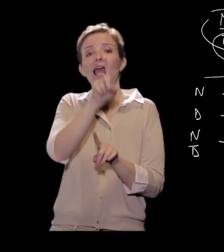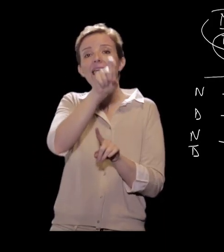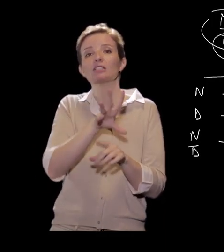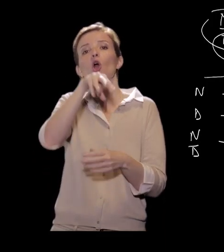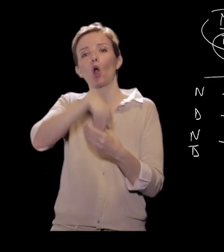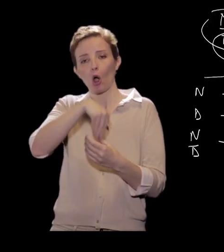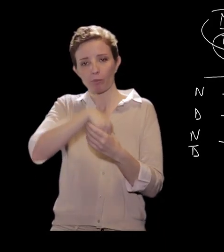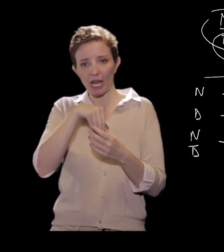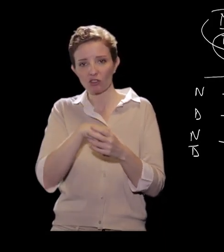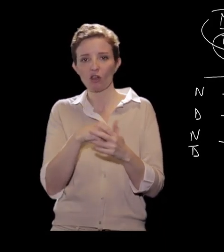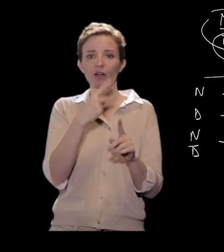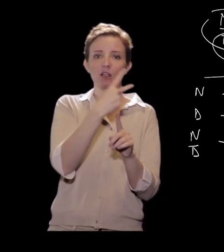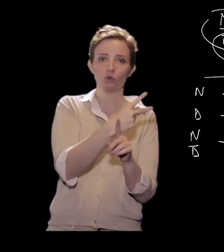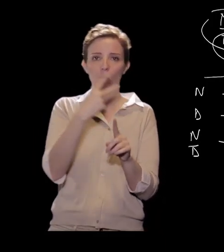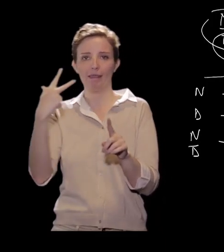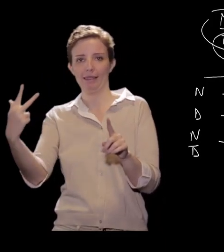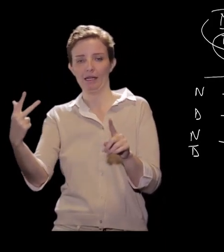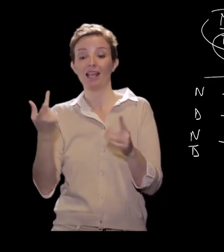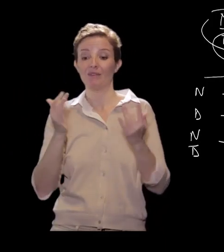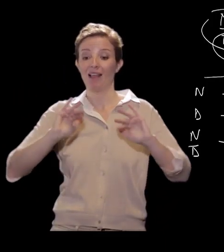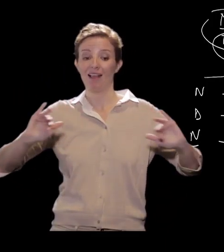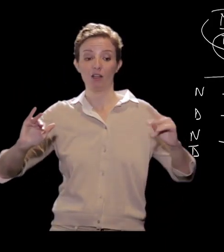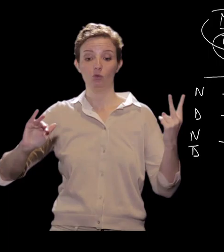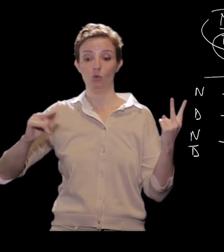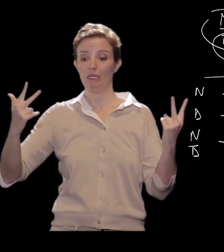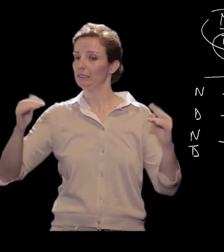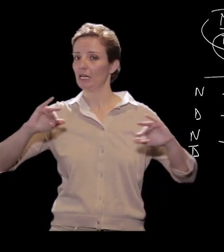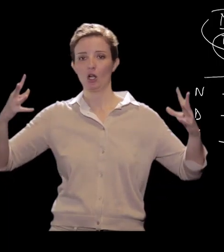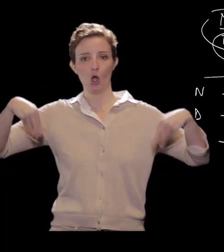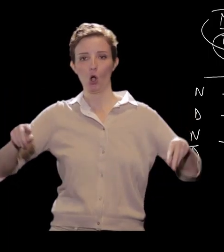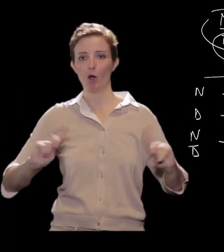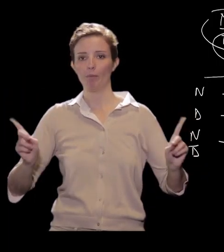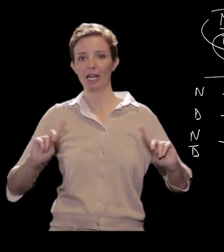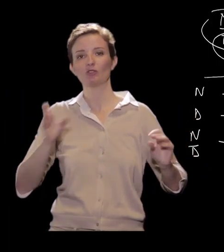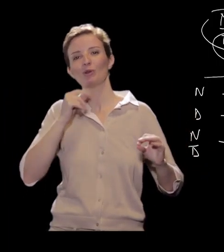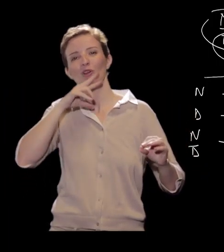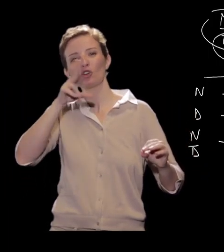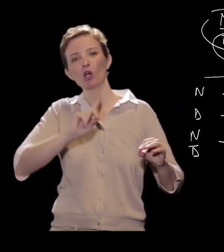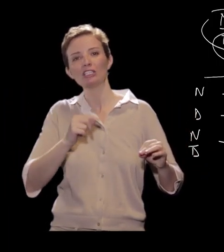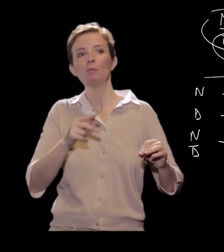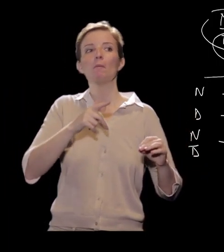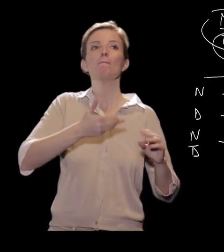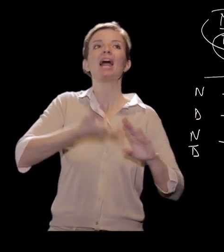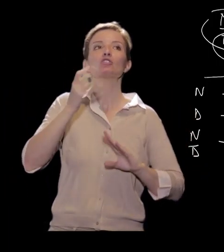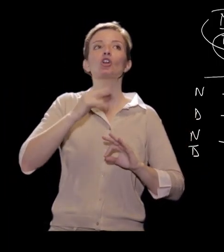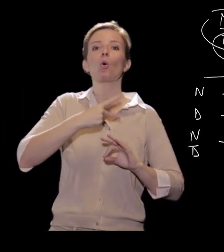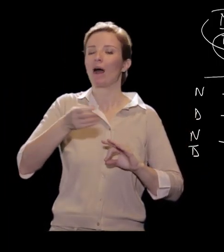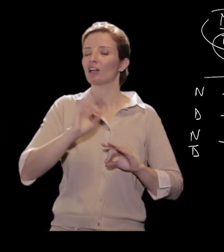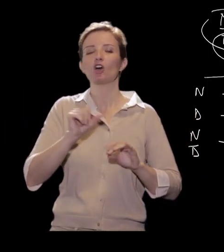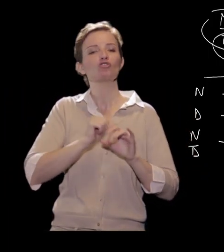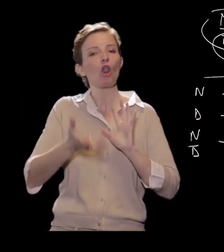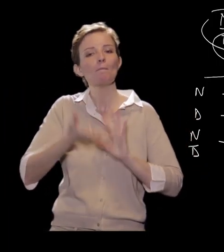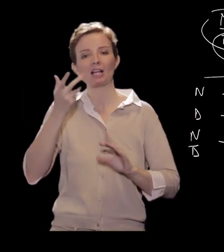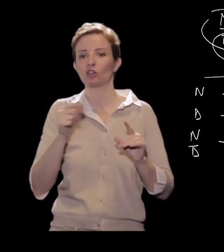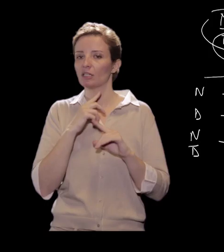e tre gli estremi non sono inclusi perché qui c'è solo maggiore non maggiore o uguale e quindi il 2 che l'unica possibilità che potevamo includere noi